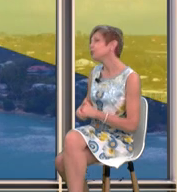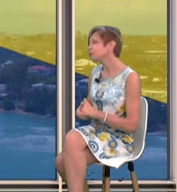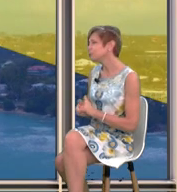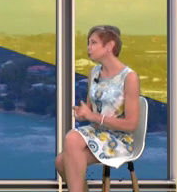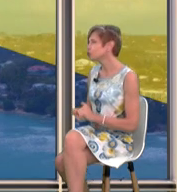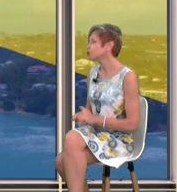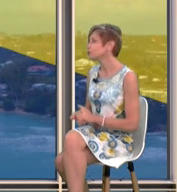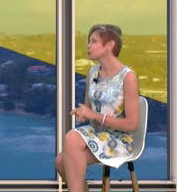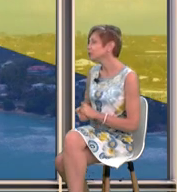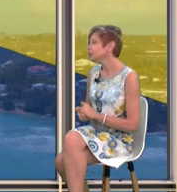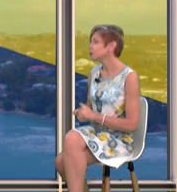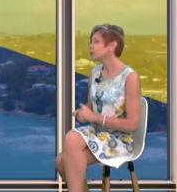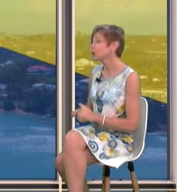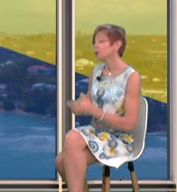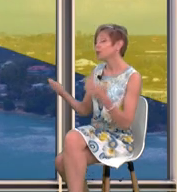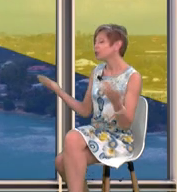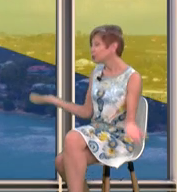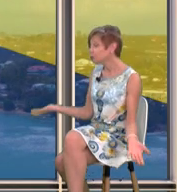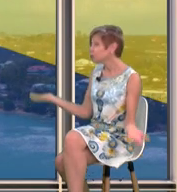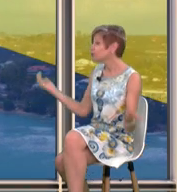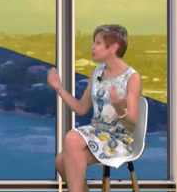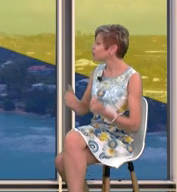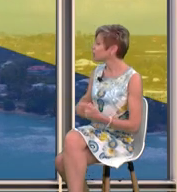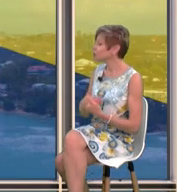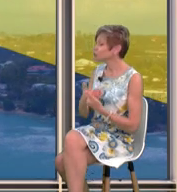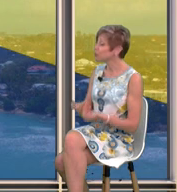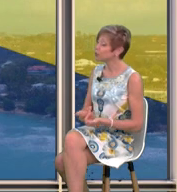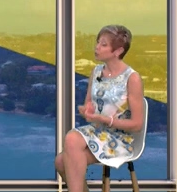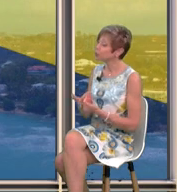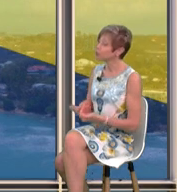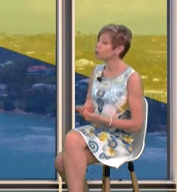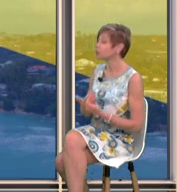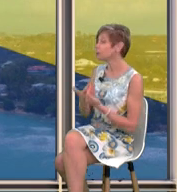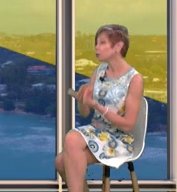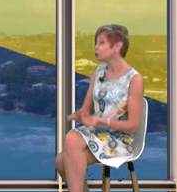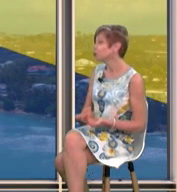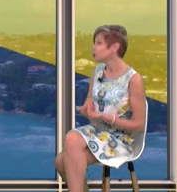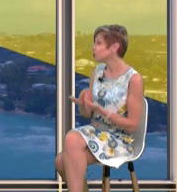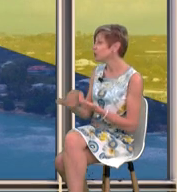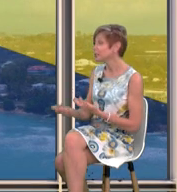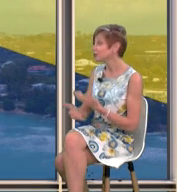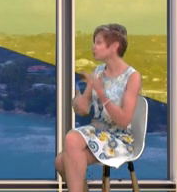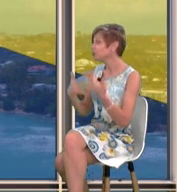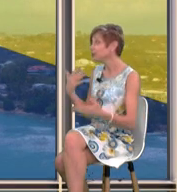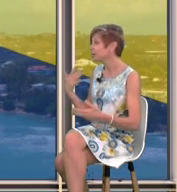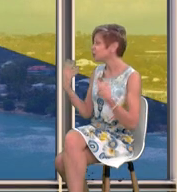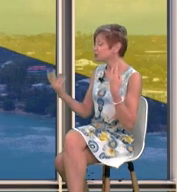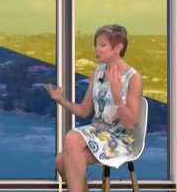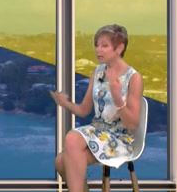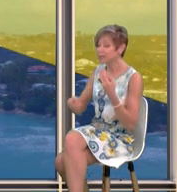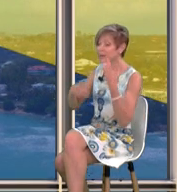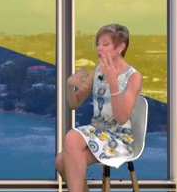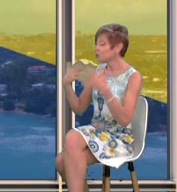de donner envie aux gens de venir chez nous, de venir voir un peu ce qu'on fait, d'entrer dans un monde de communication visuelle,